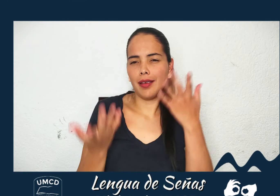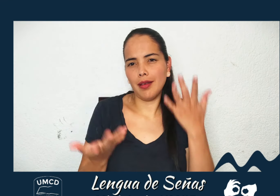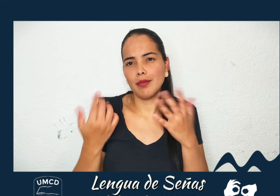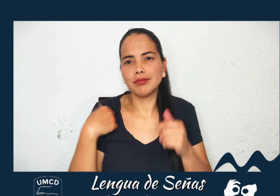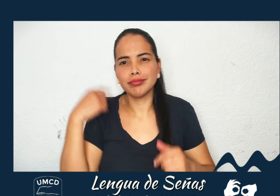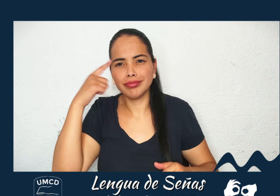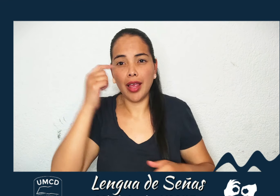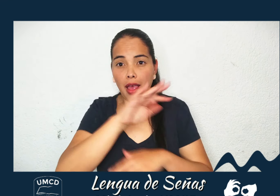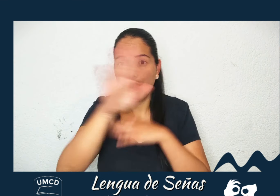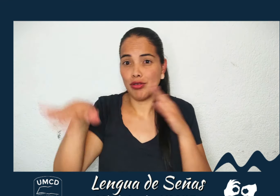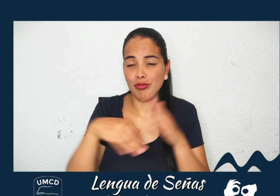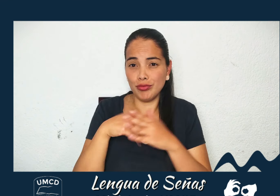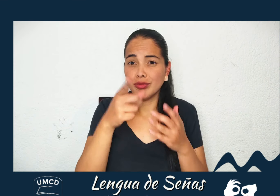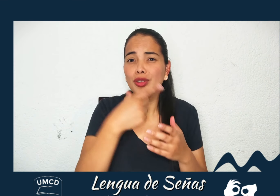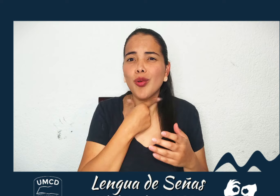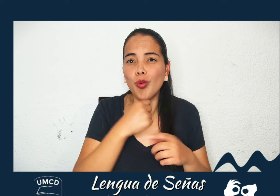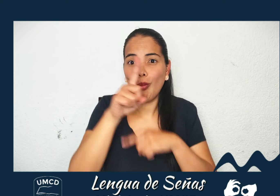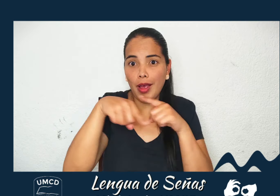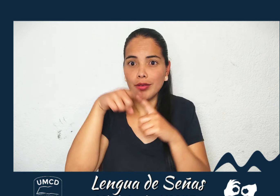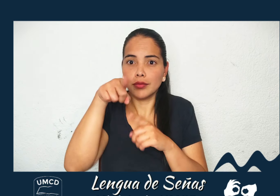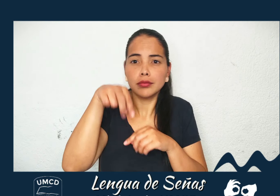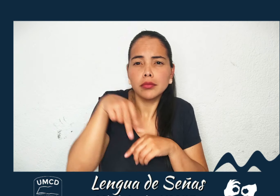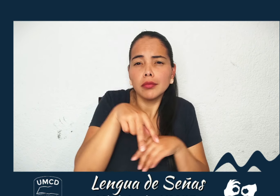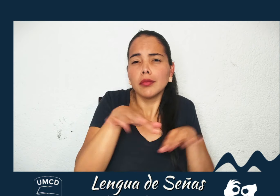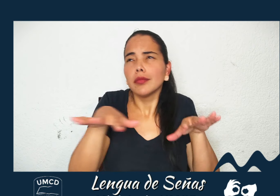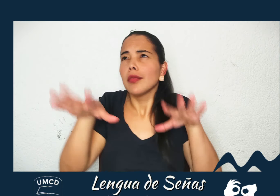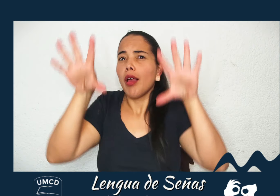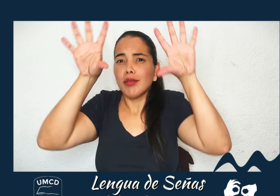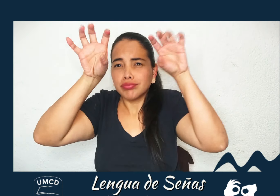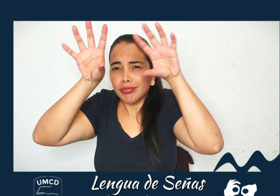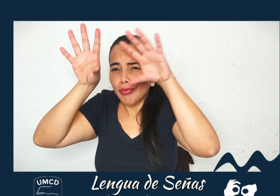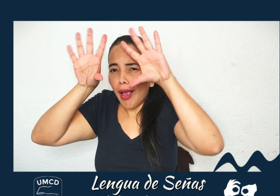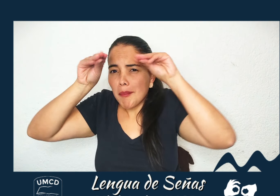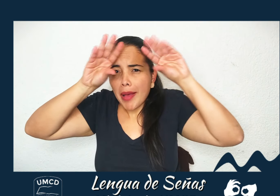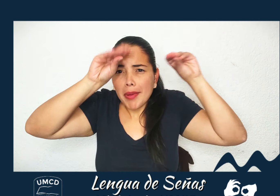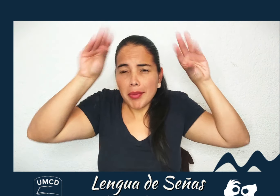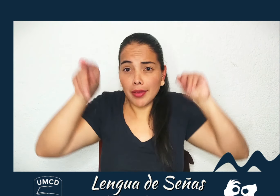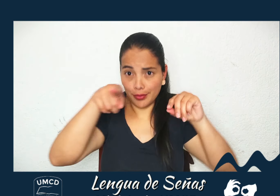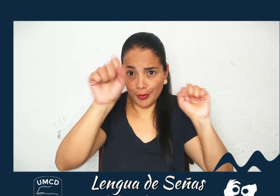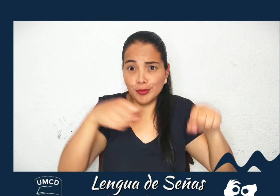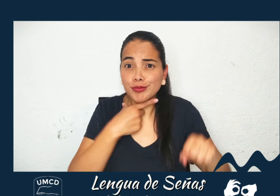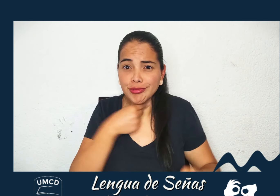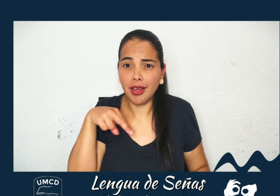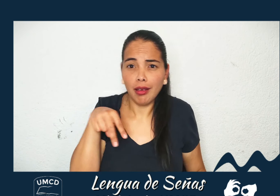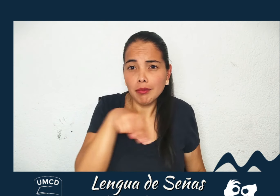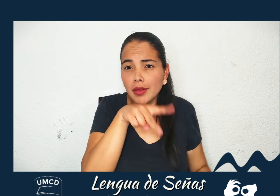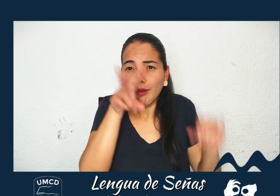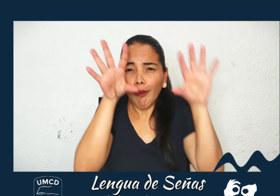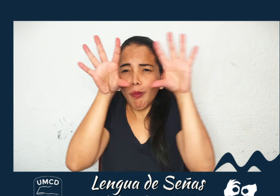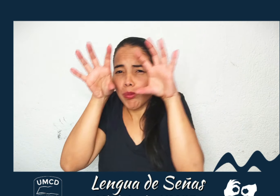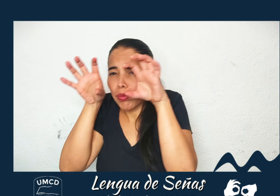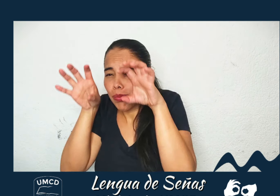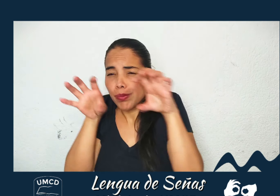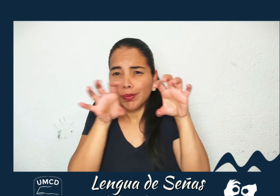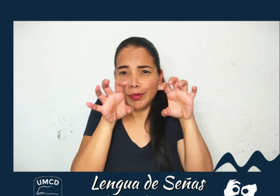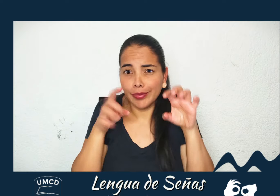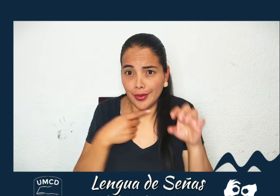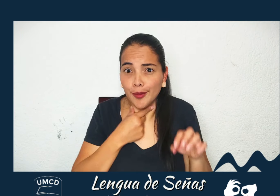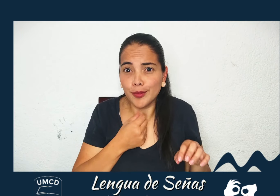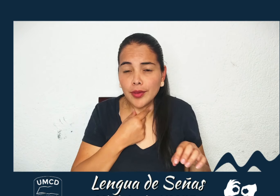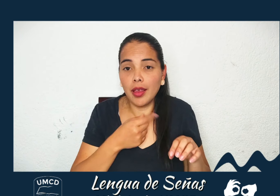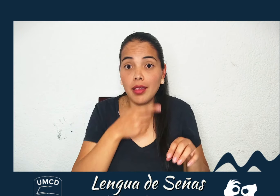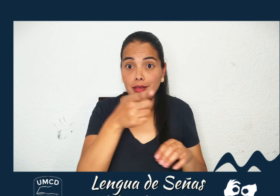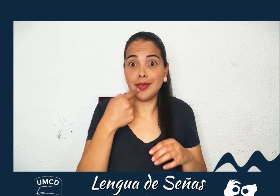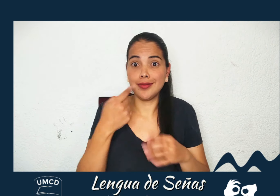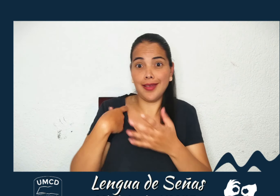Creo que a ninguno de nosotros nos gusta caminar en oscuridad. Hace años atrás tuve la difícil experiencia de caminar